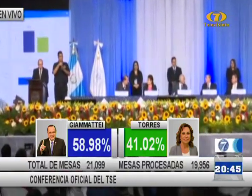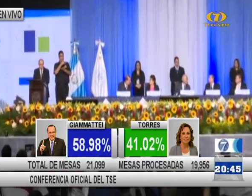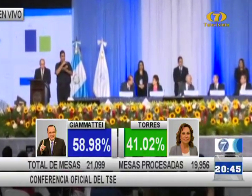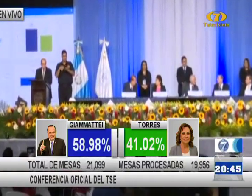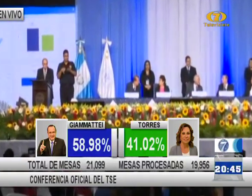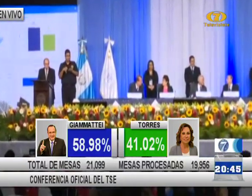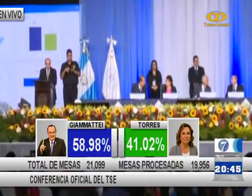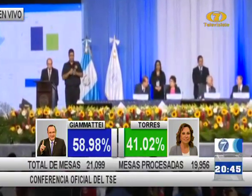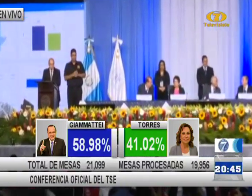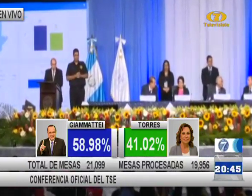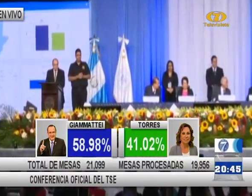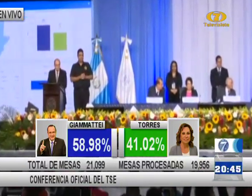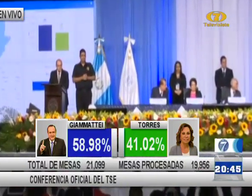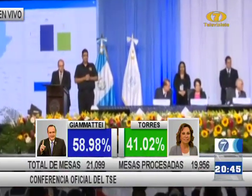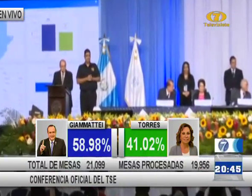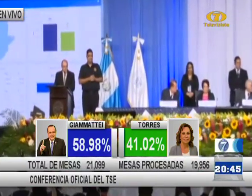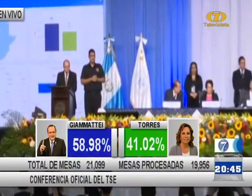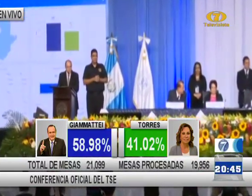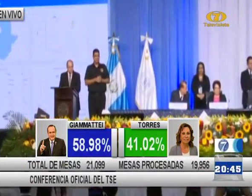58.89%. UNE,